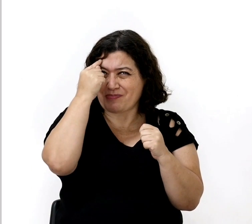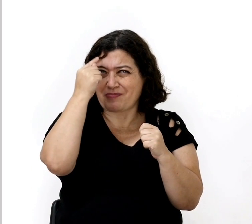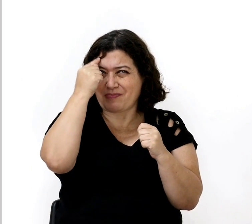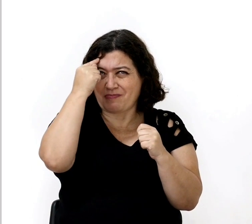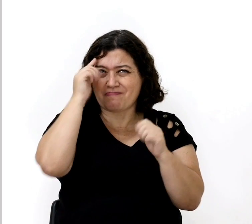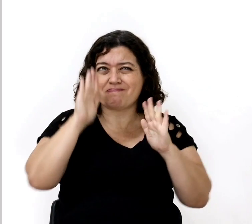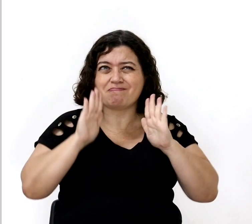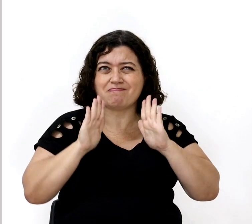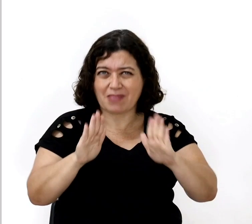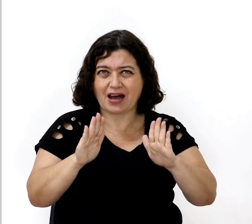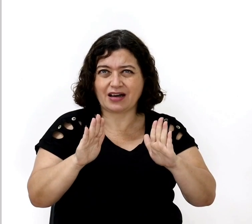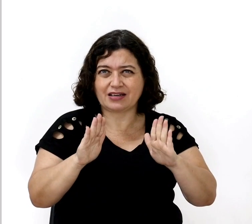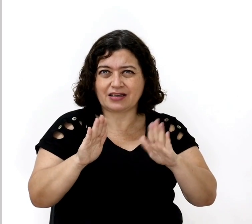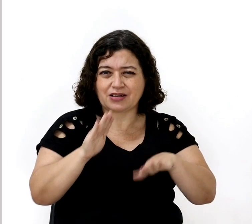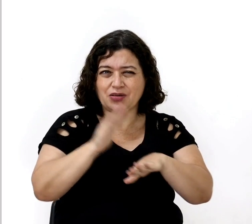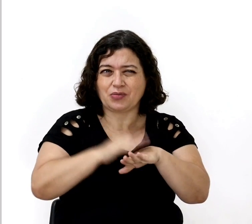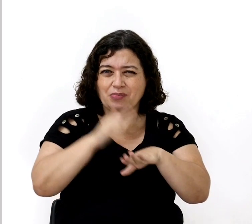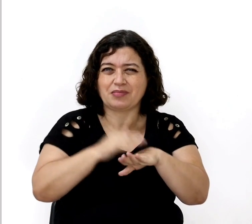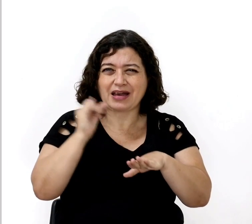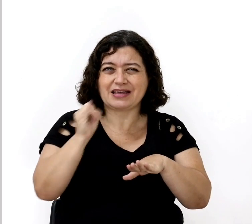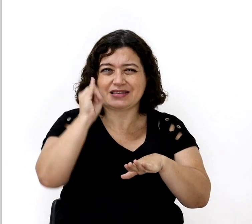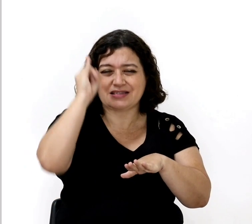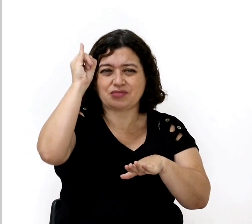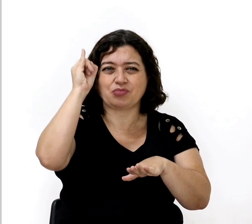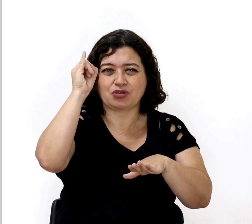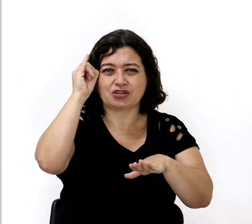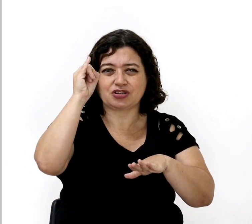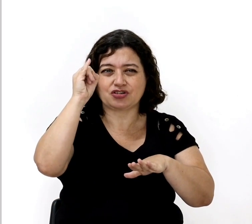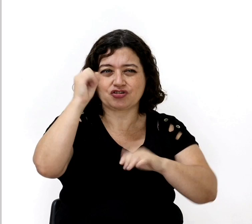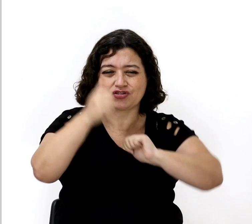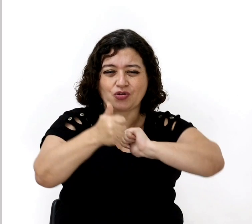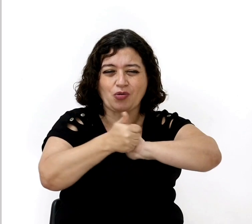pormenoriza isso, né? Ou a gente enfatiza ou